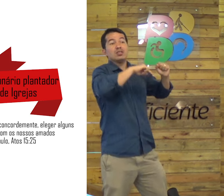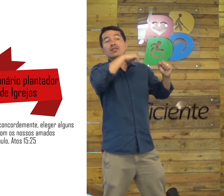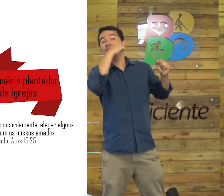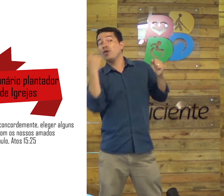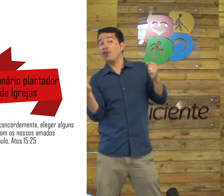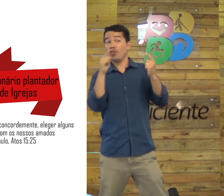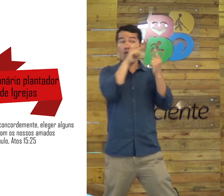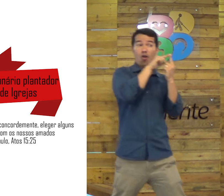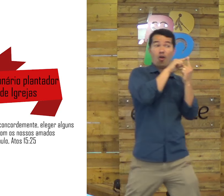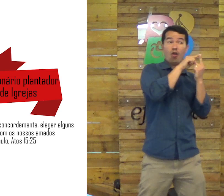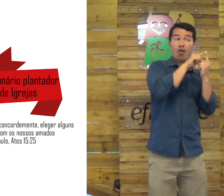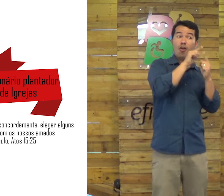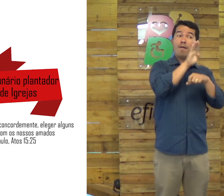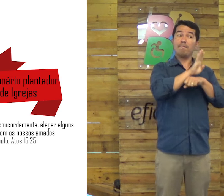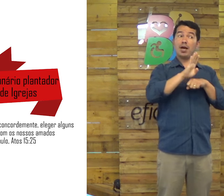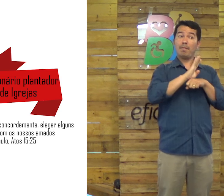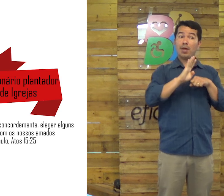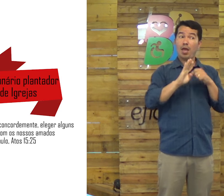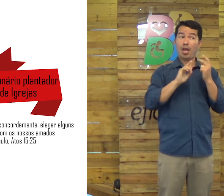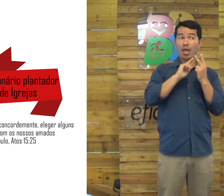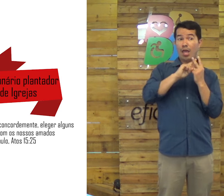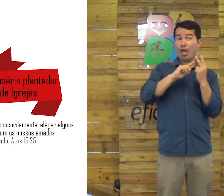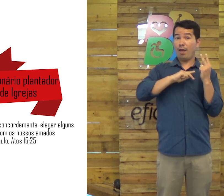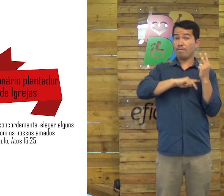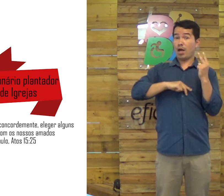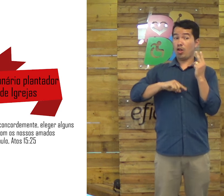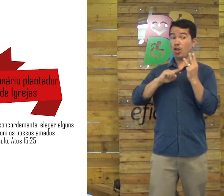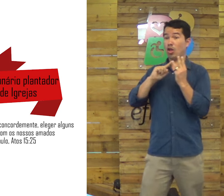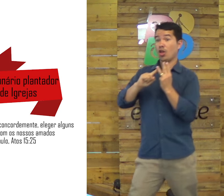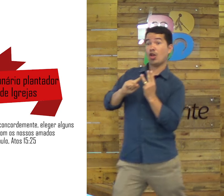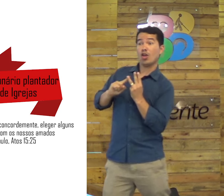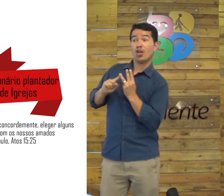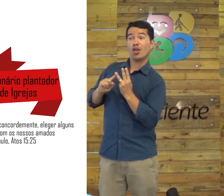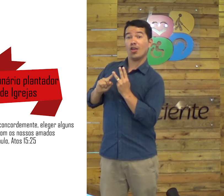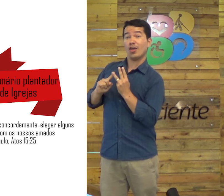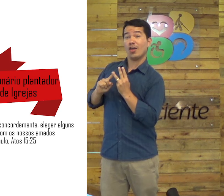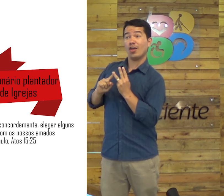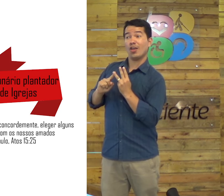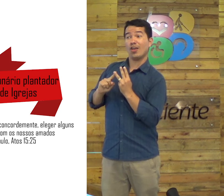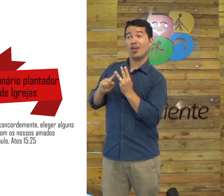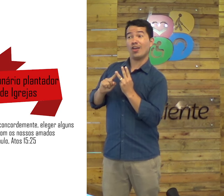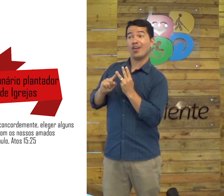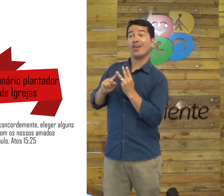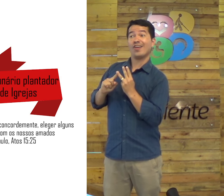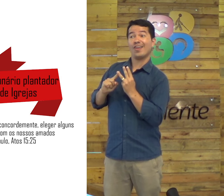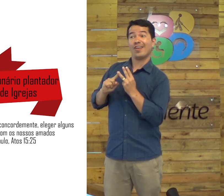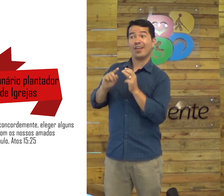arrancar tudo que ele podia de Bernabé. Vem o Bernabé, Paulo, quem veio depois?